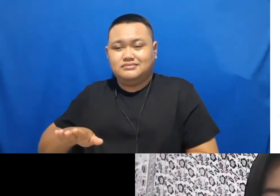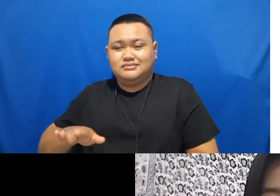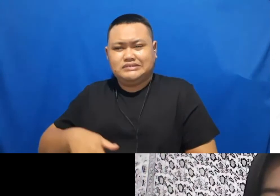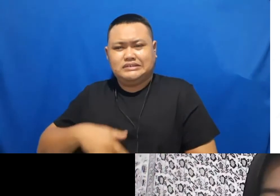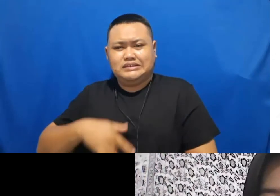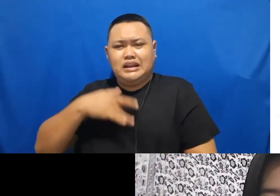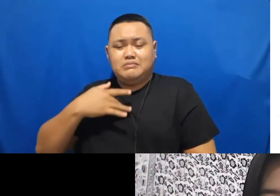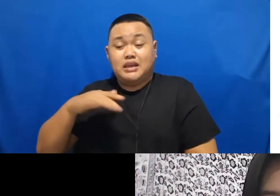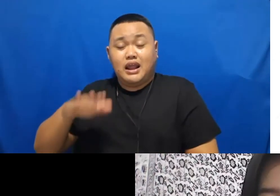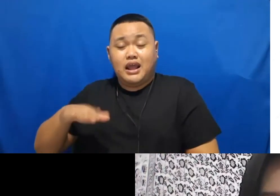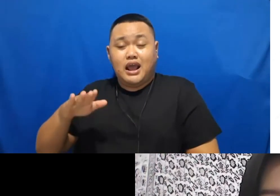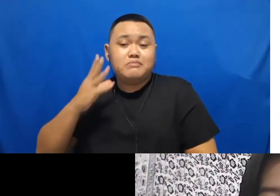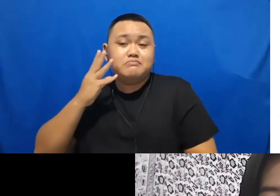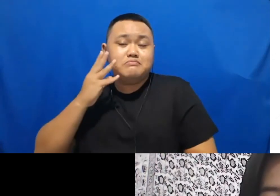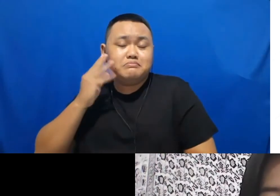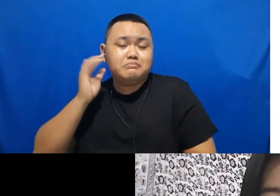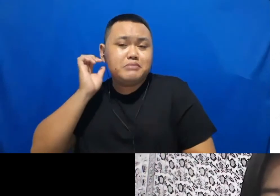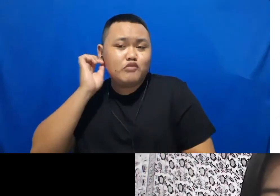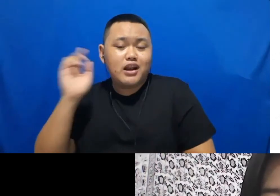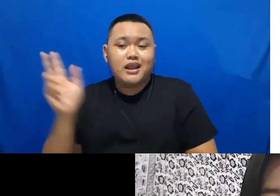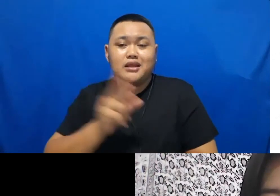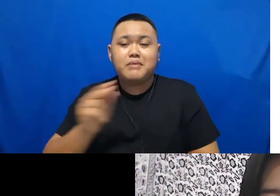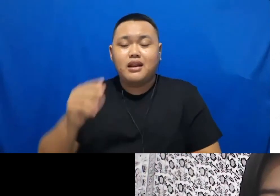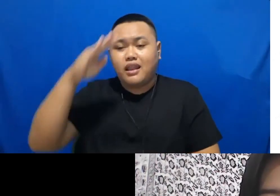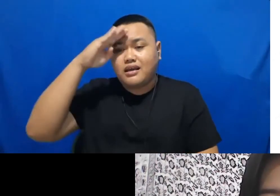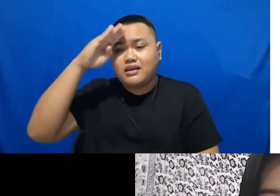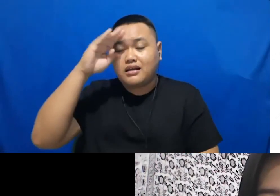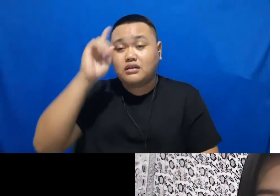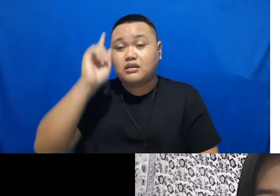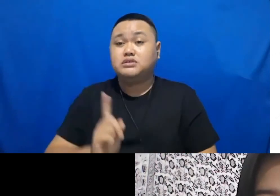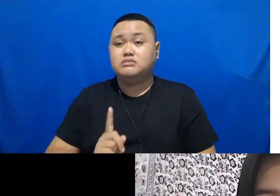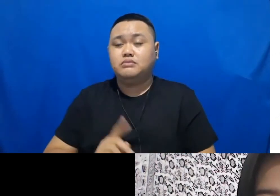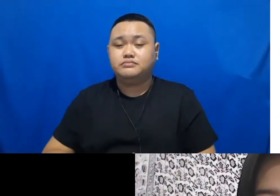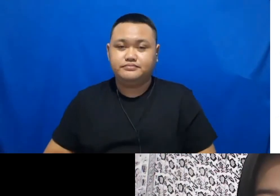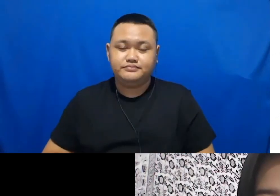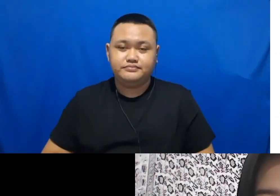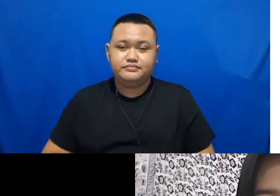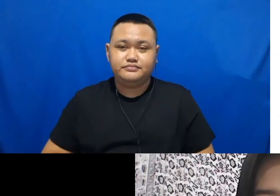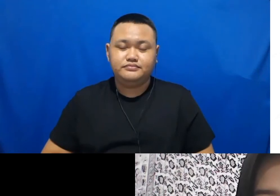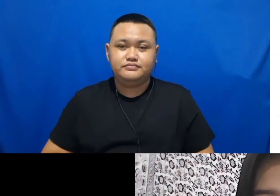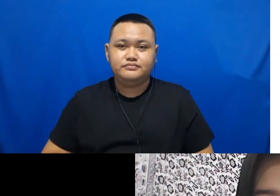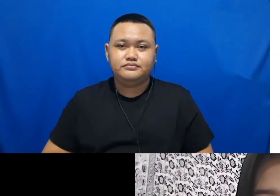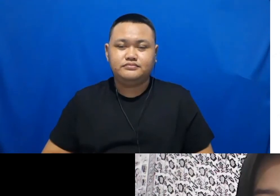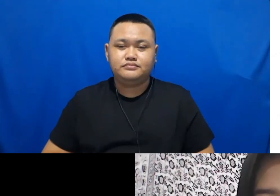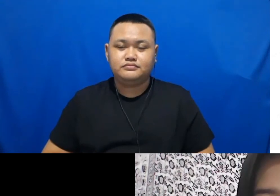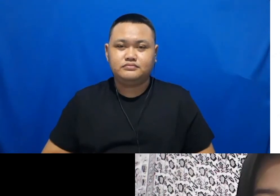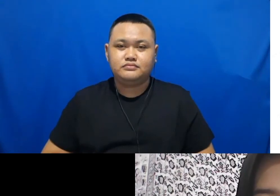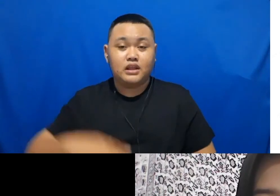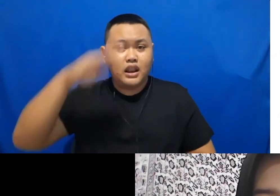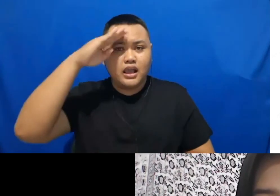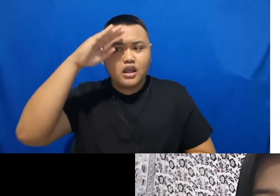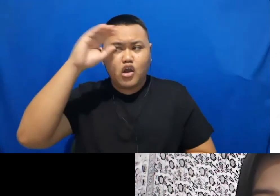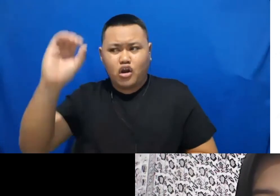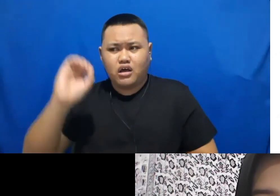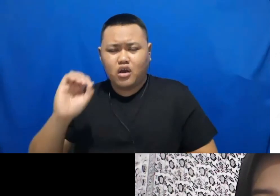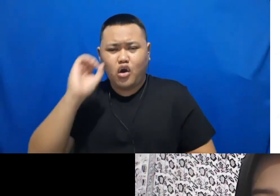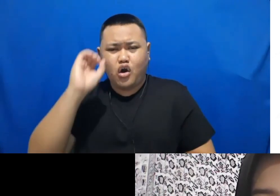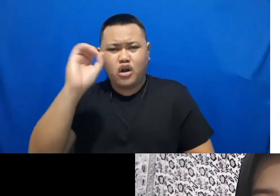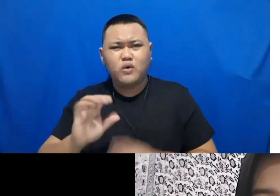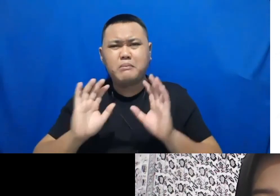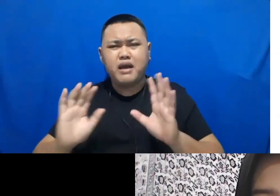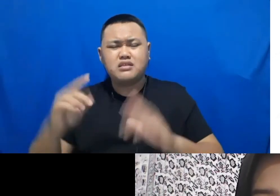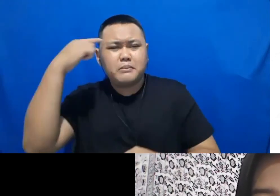ya. Bagaimana bias gender itu kitanya juga harus peka gitu. Nah,